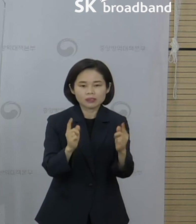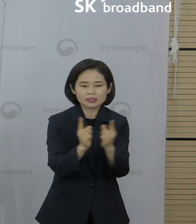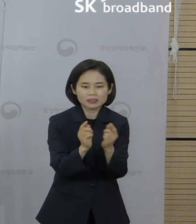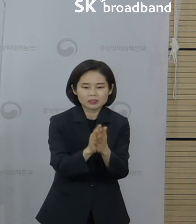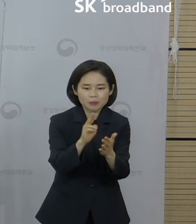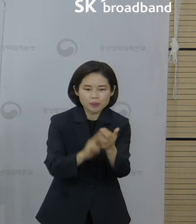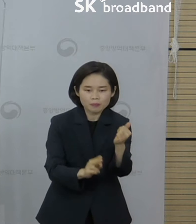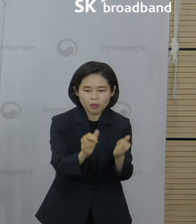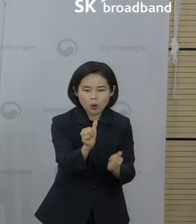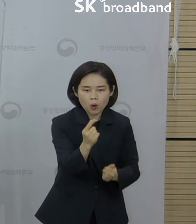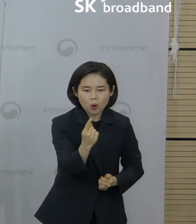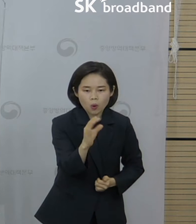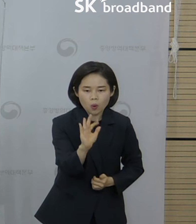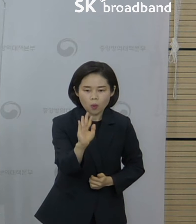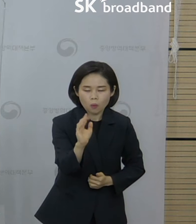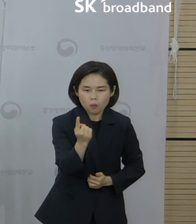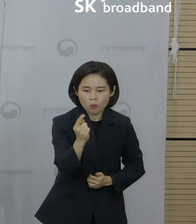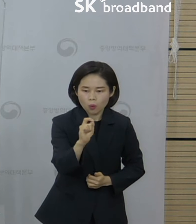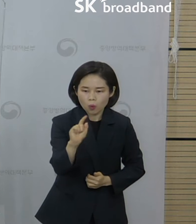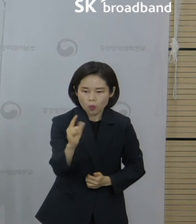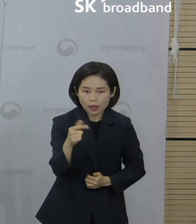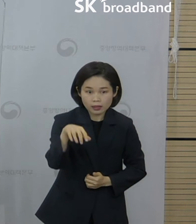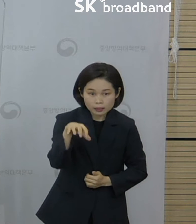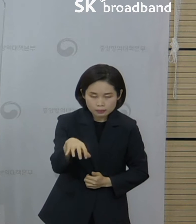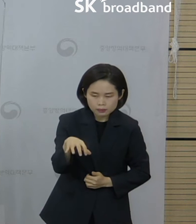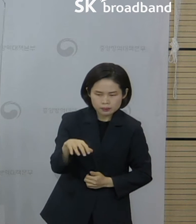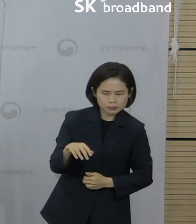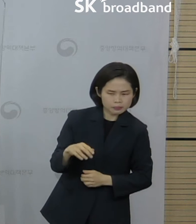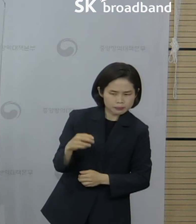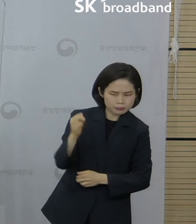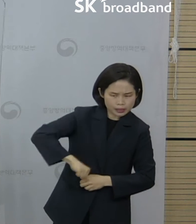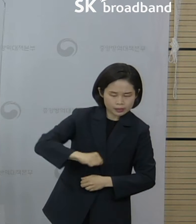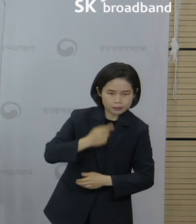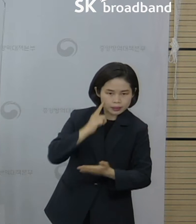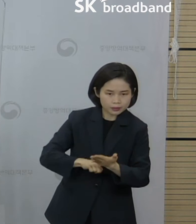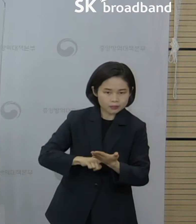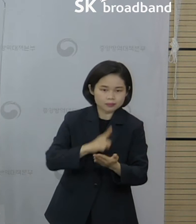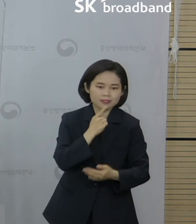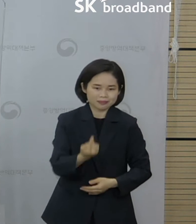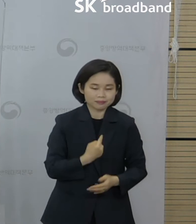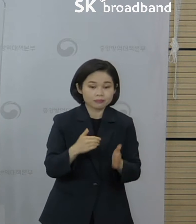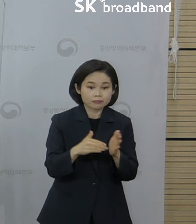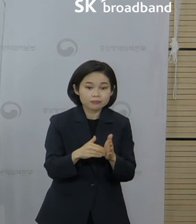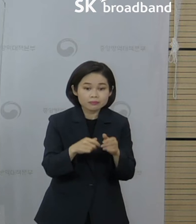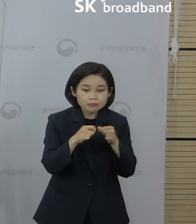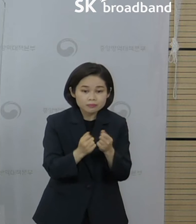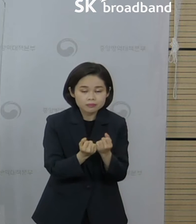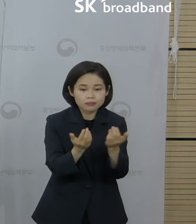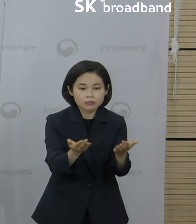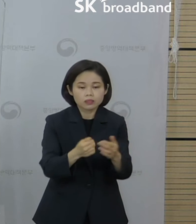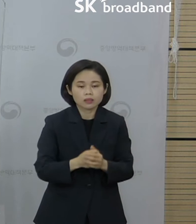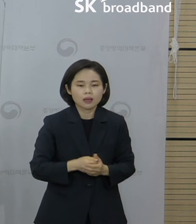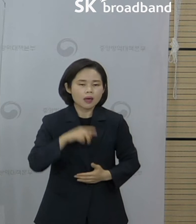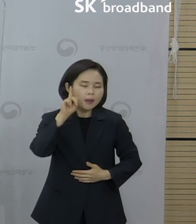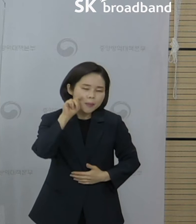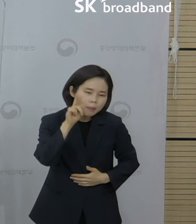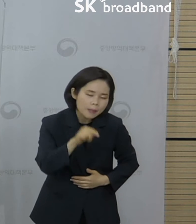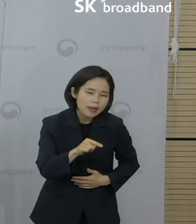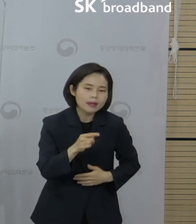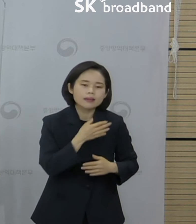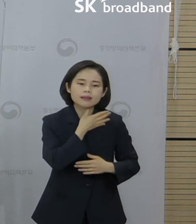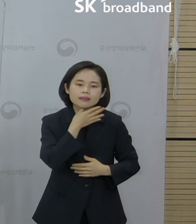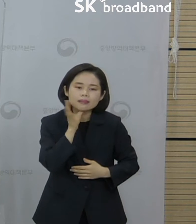홍보관에 대해서 수칙 미준수 사례가 신고되었습니다. 구체적으로는 매일 어르신 수백